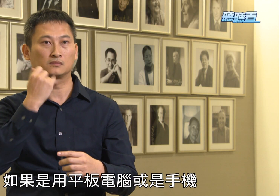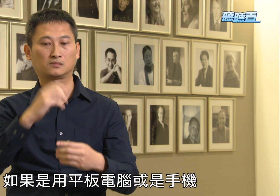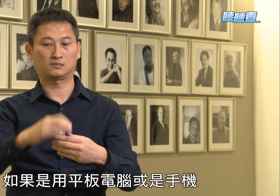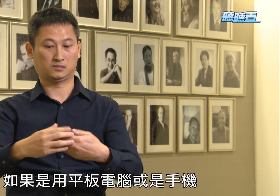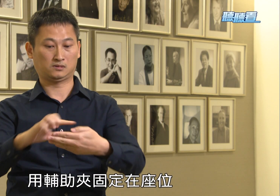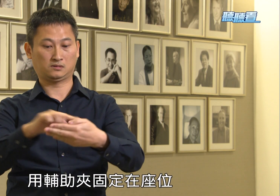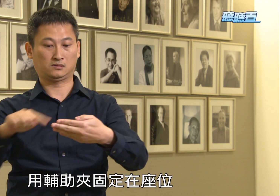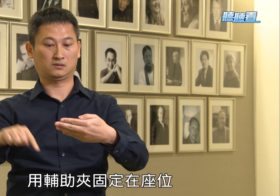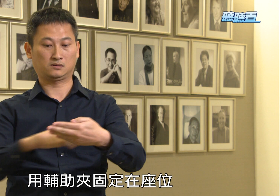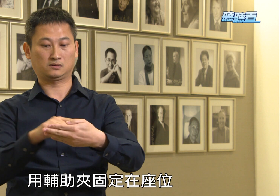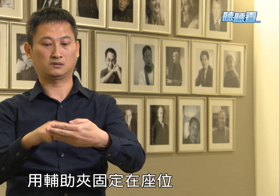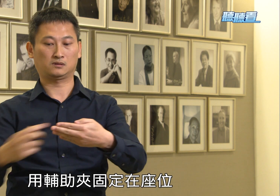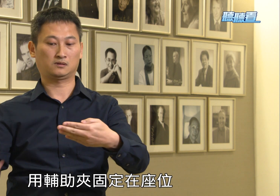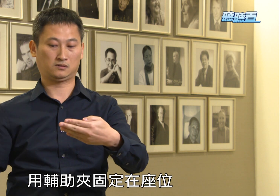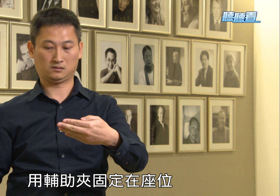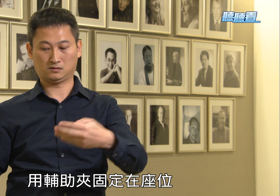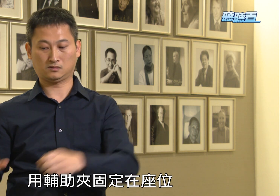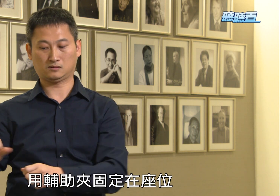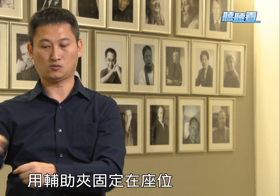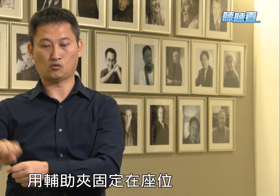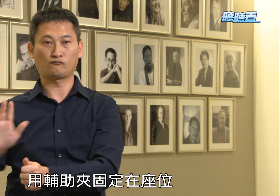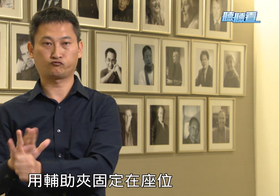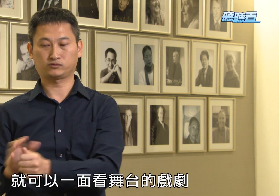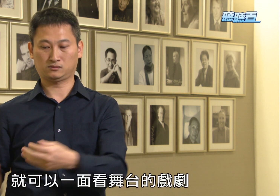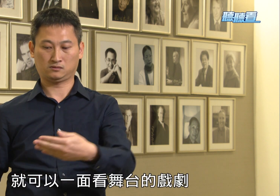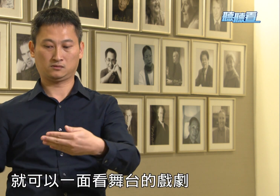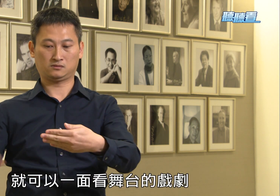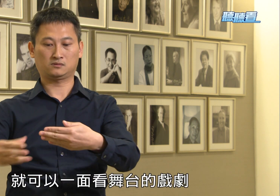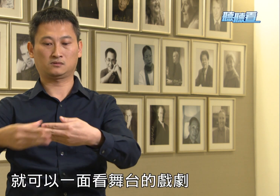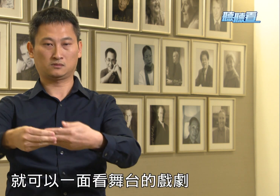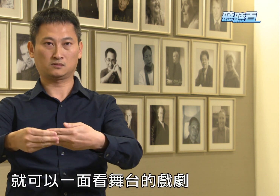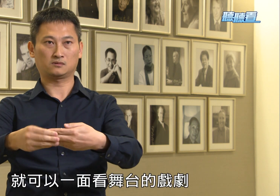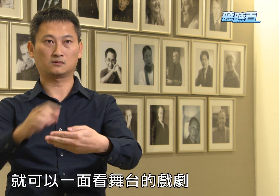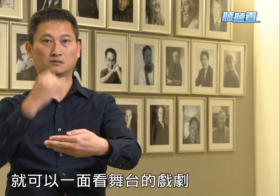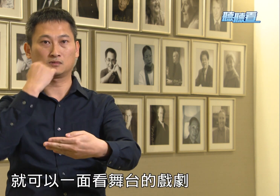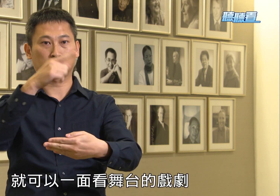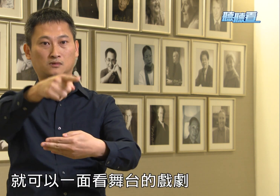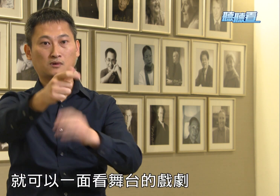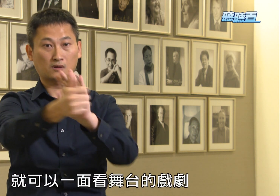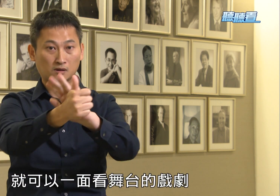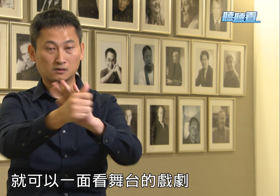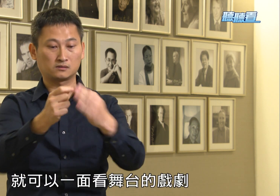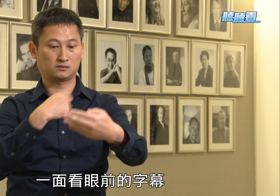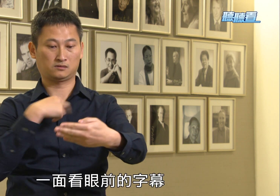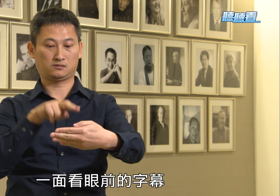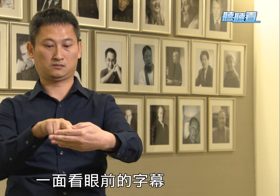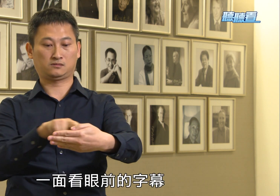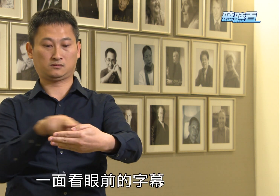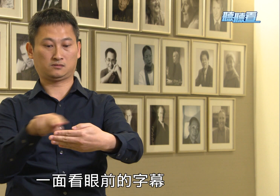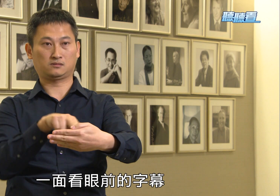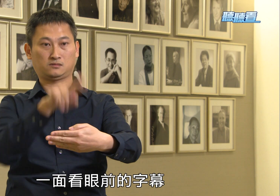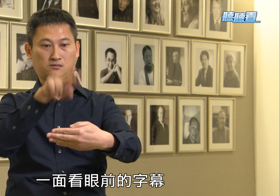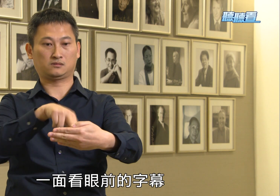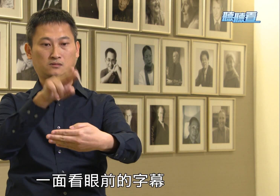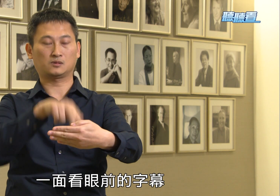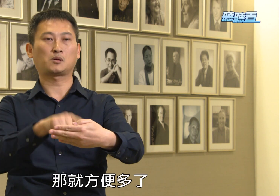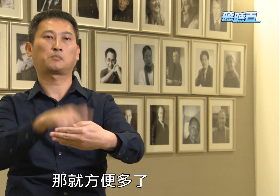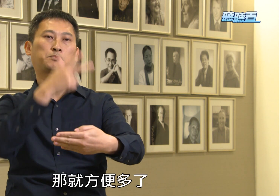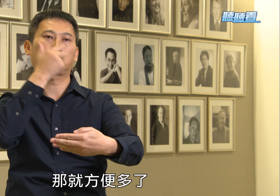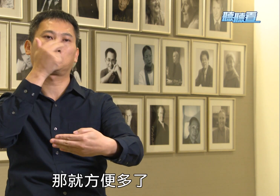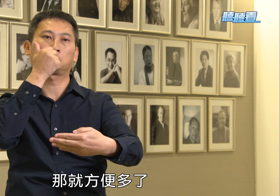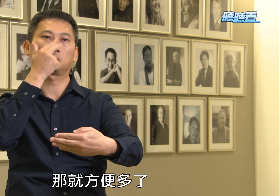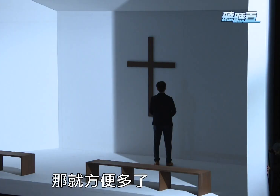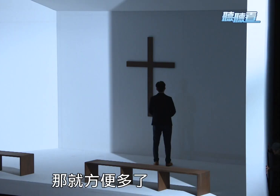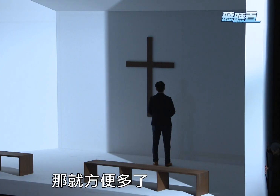手机，用辅助夹固定在座位，就可以一面看舞台的戏剧，一面看眼前的字幕，那